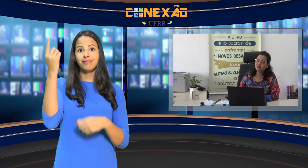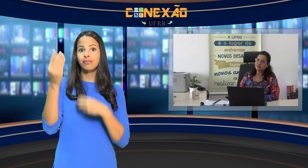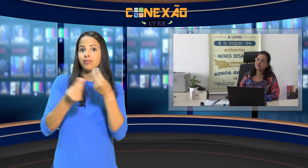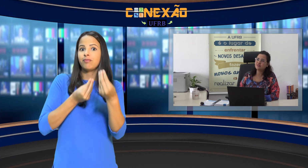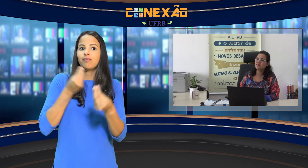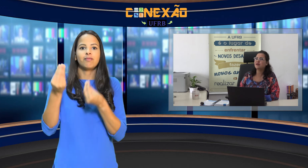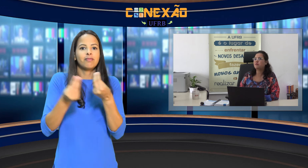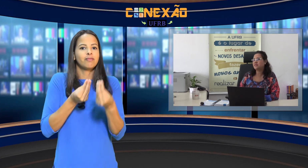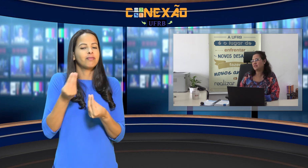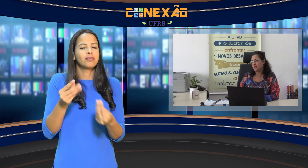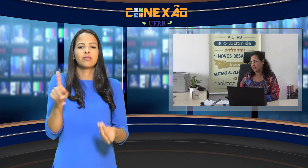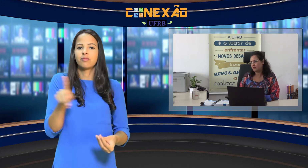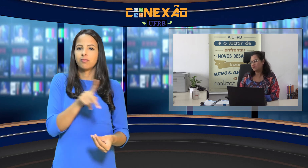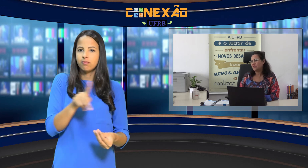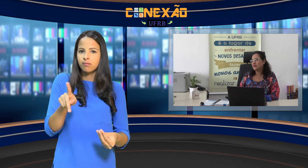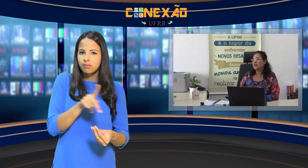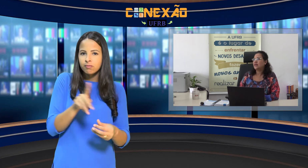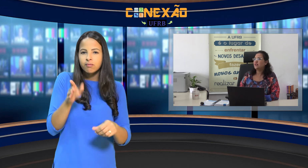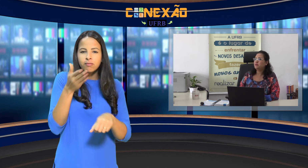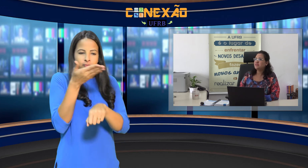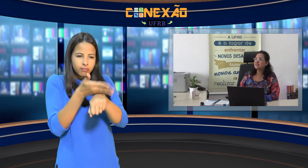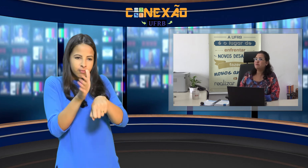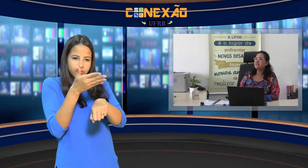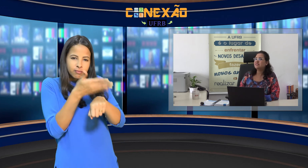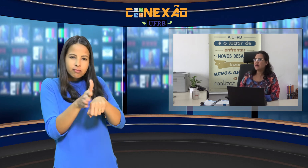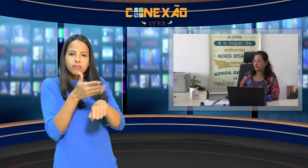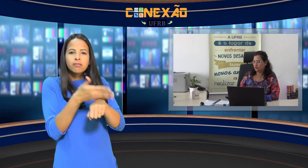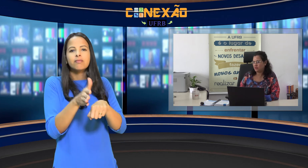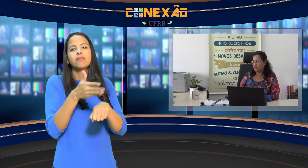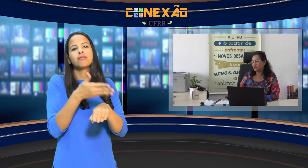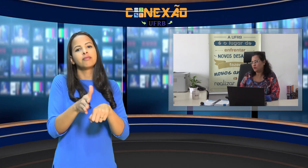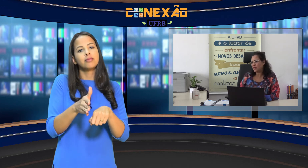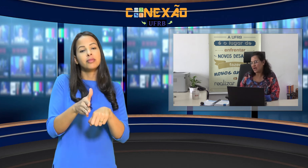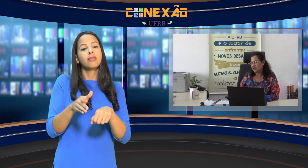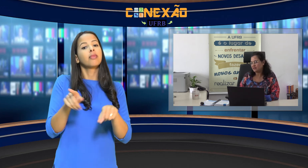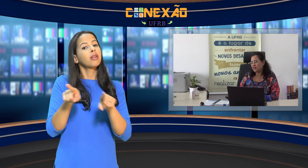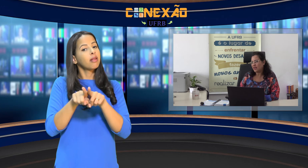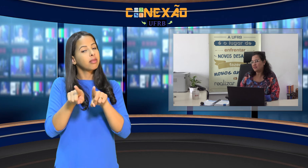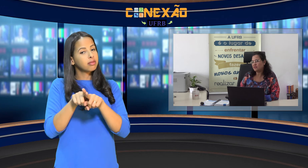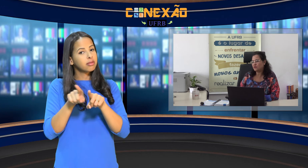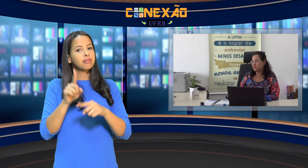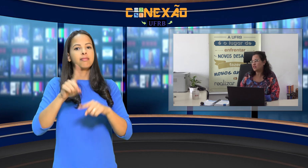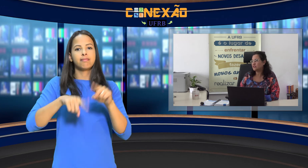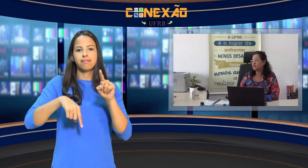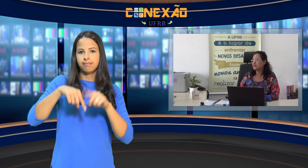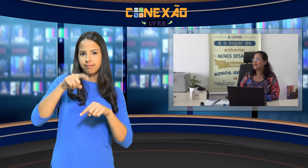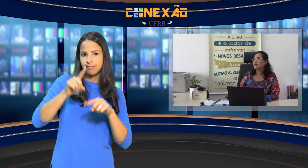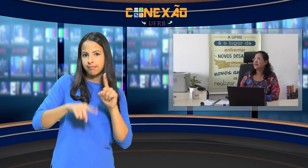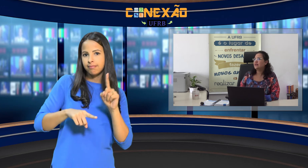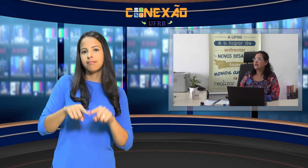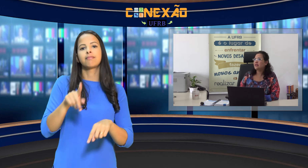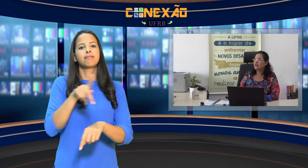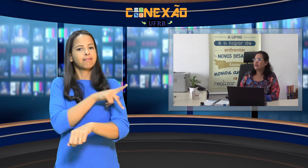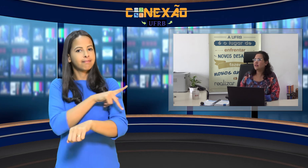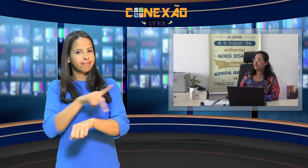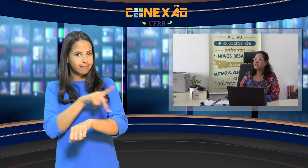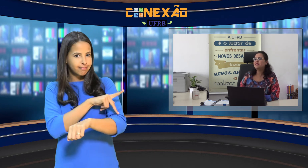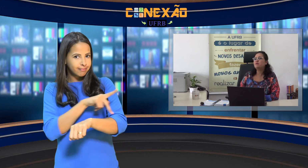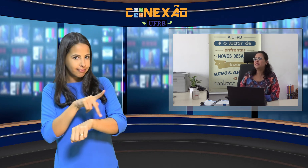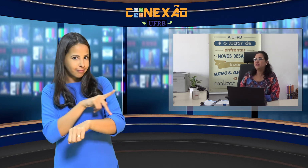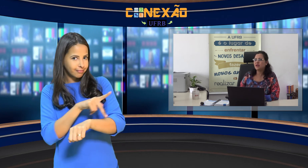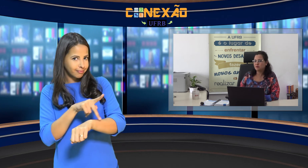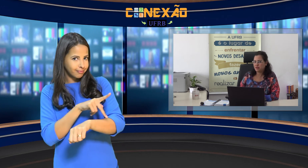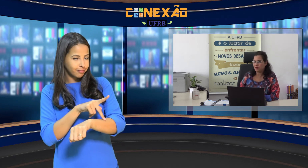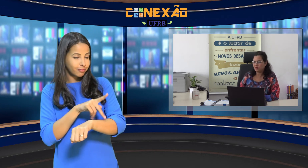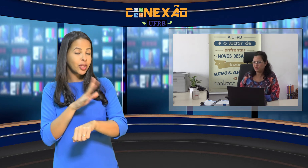também precisa ser capacitado, ele precisa pensar deste lugar, quem é esse estudante, e